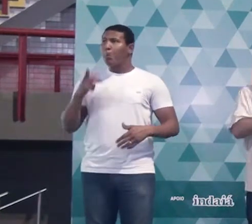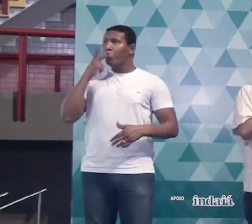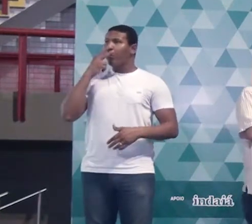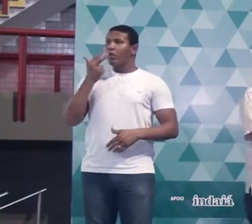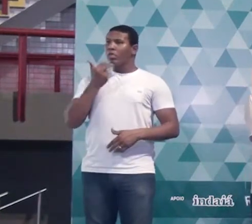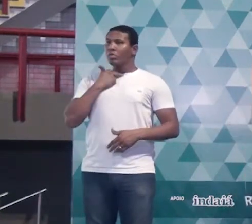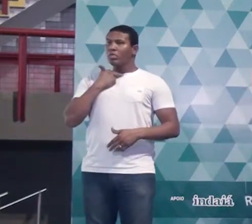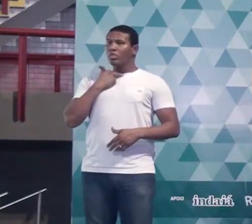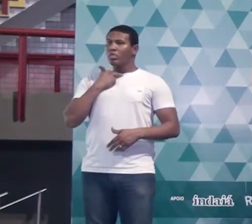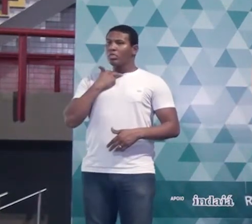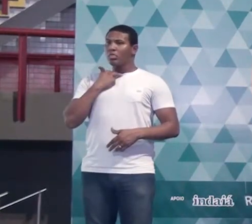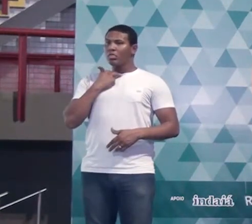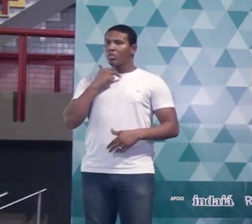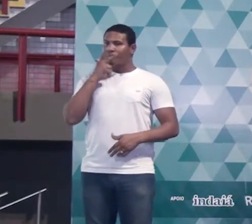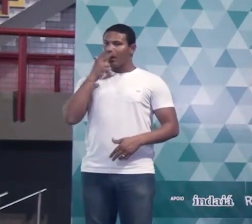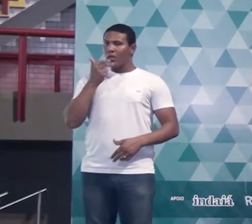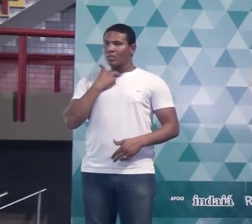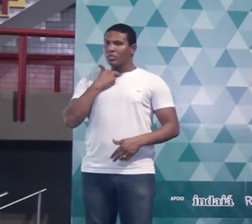É a mesma coisa.